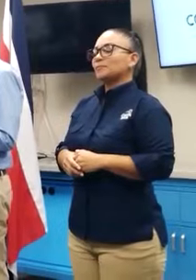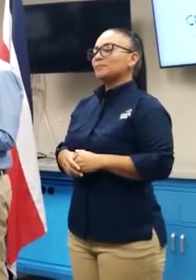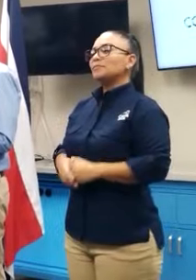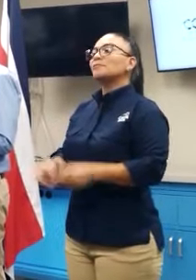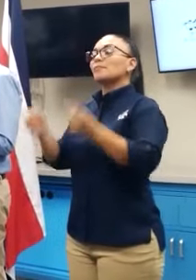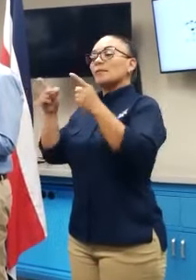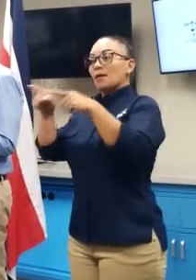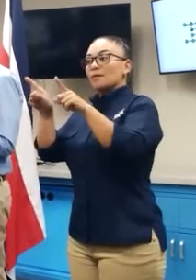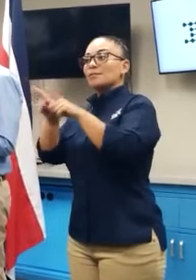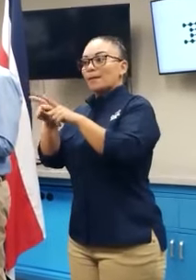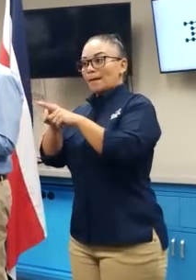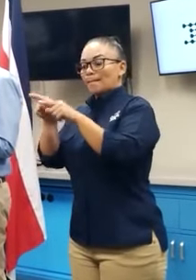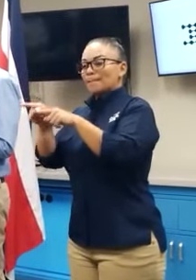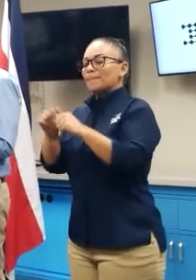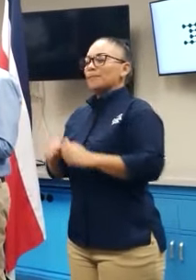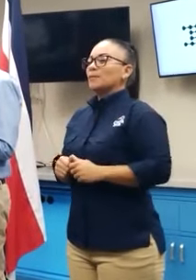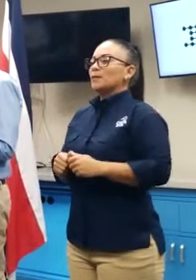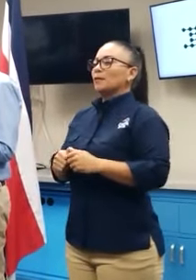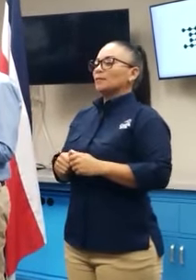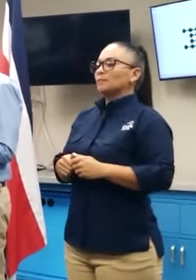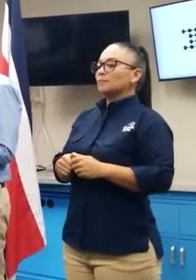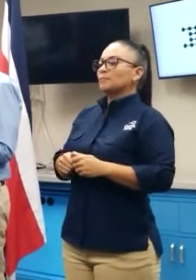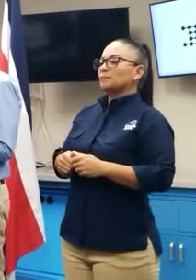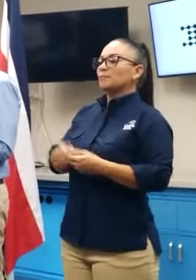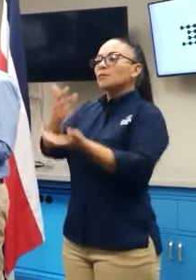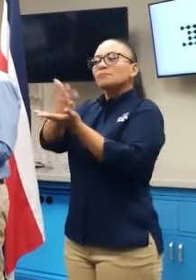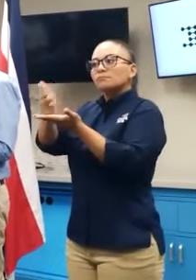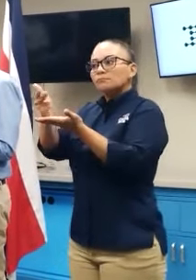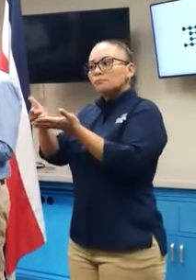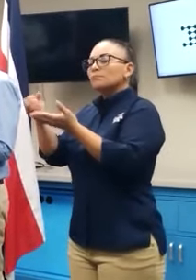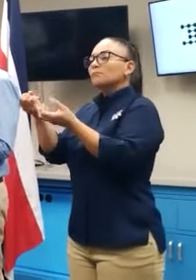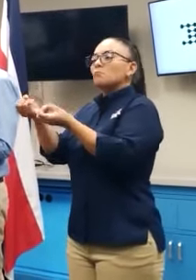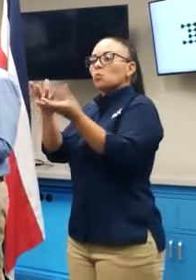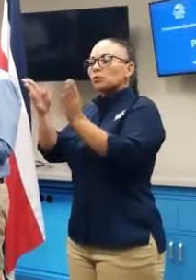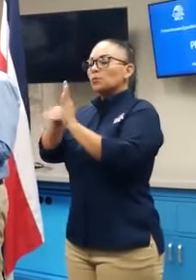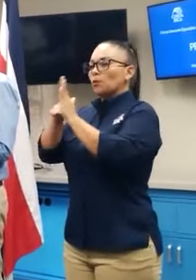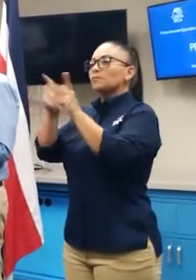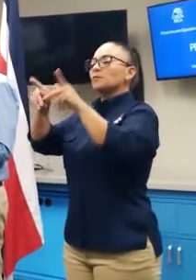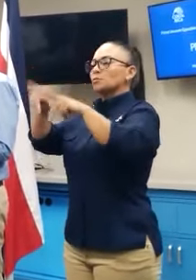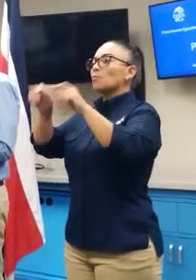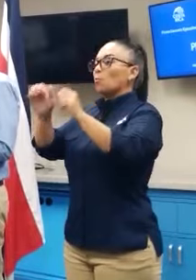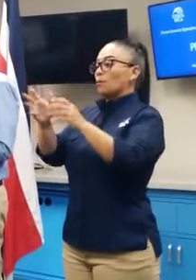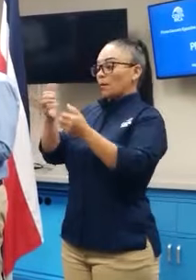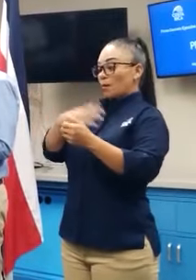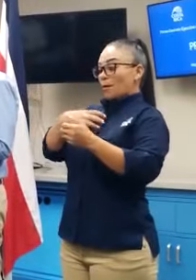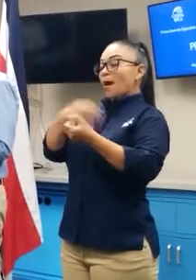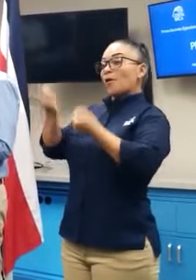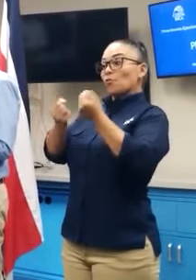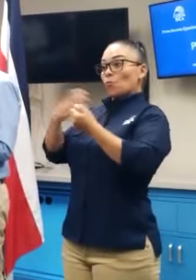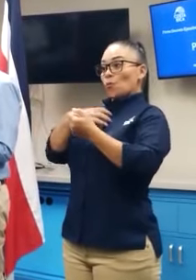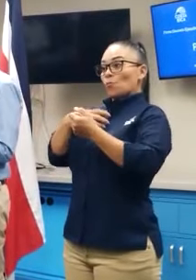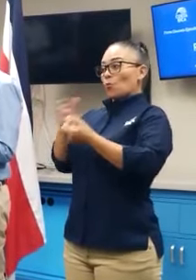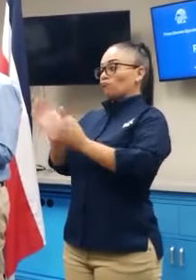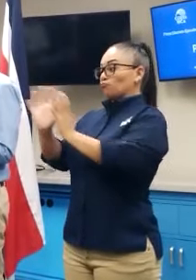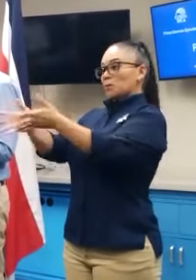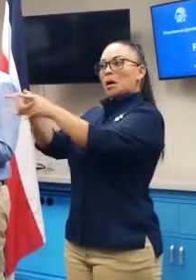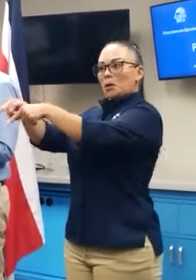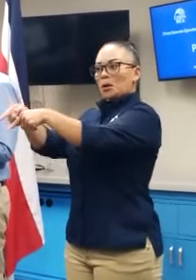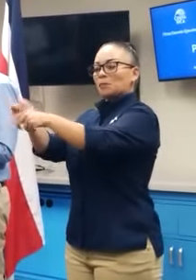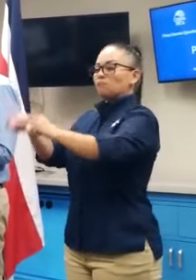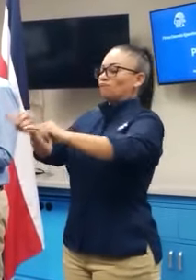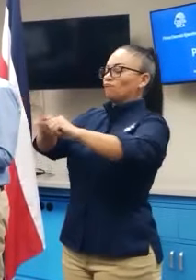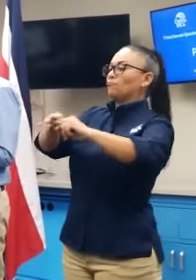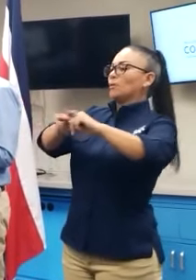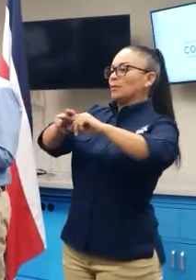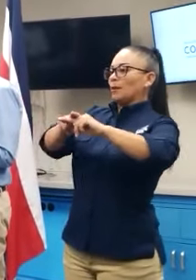Entonces ahí también se estaría dando un estacionamiento multimodal donde las personas podrían inclusive dejar su vehículo, montarse en ese tren y